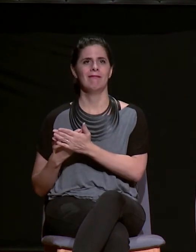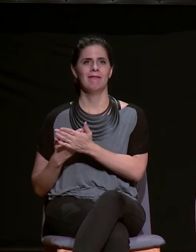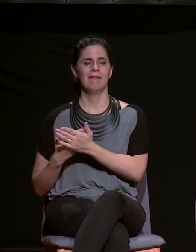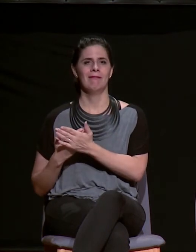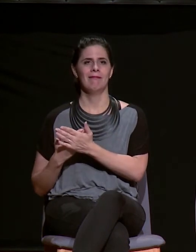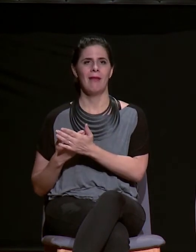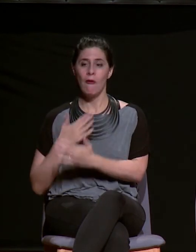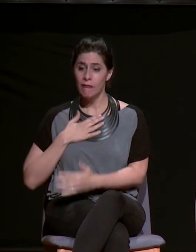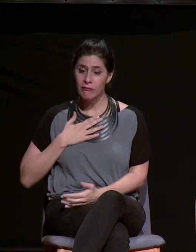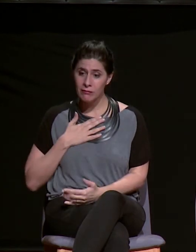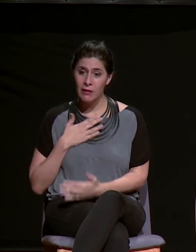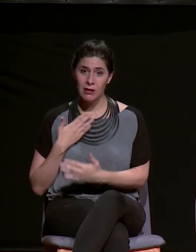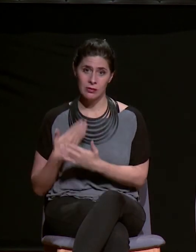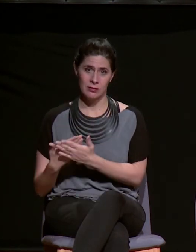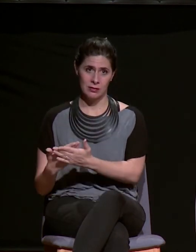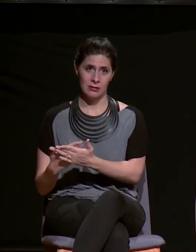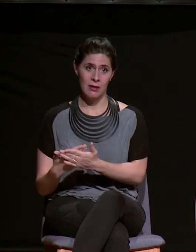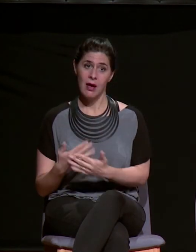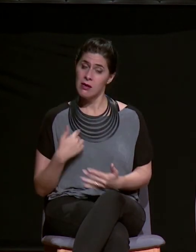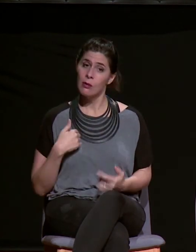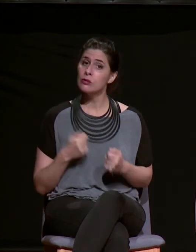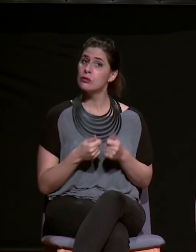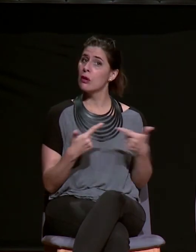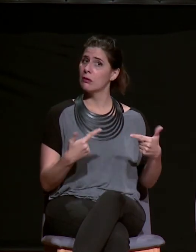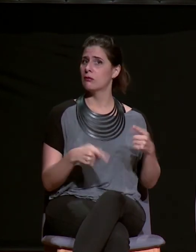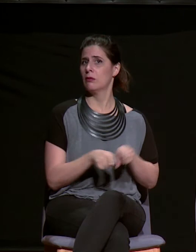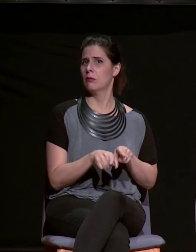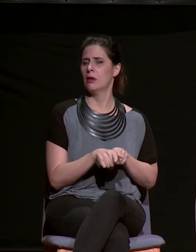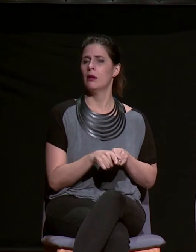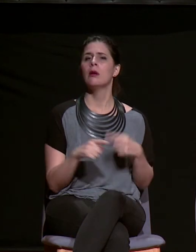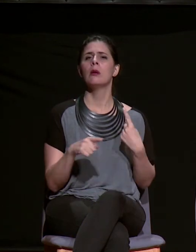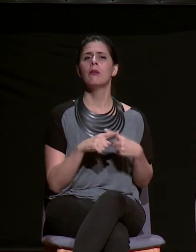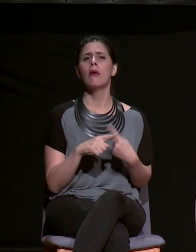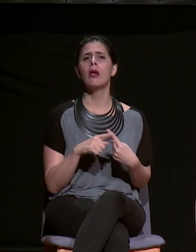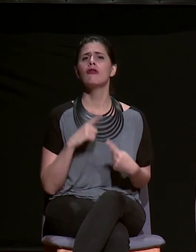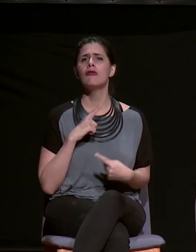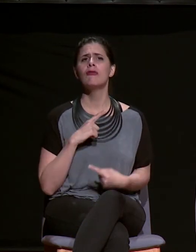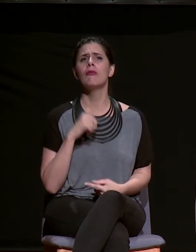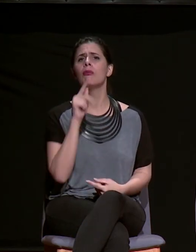também de ter encontrado professoras que